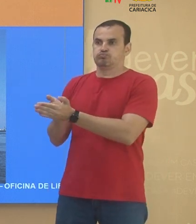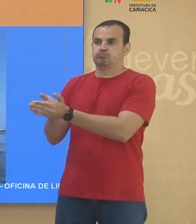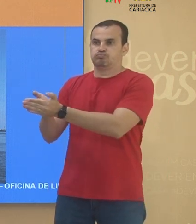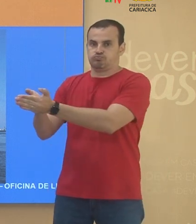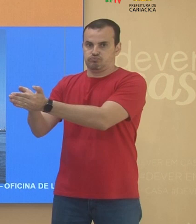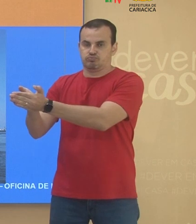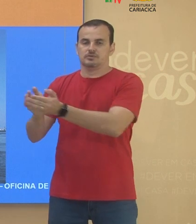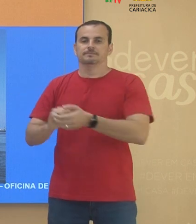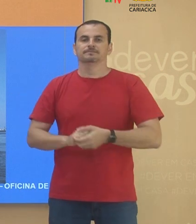Navio.